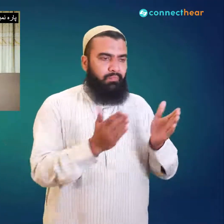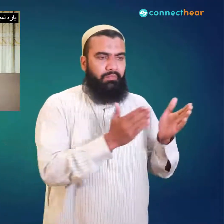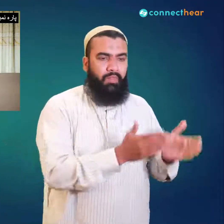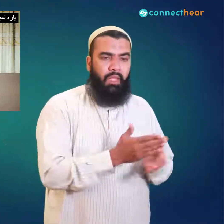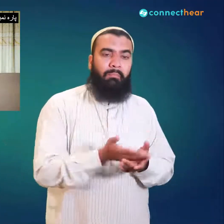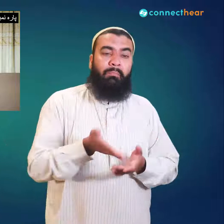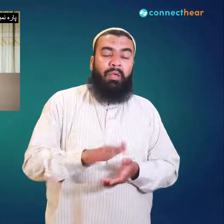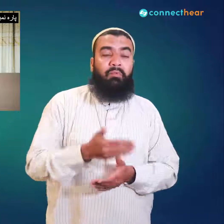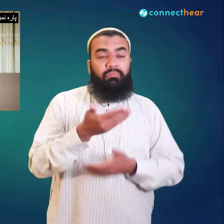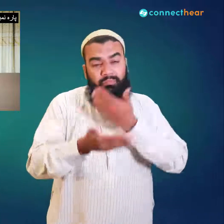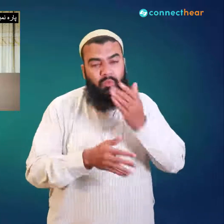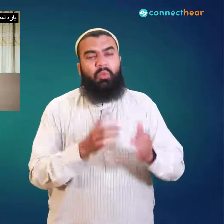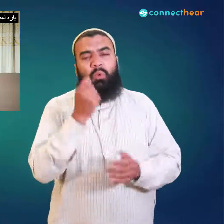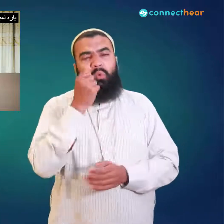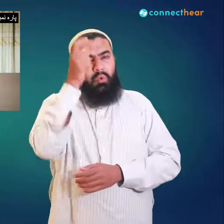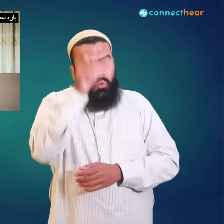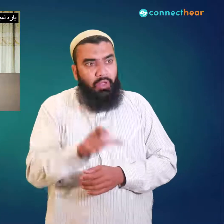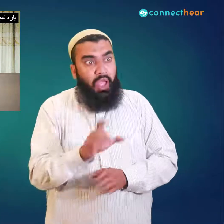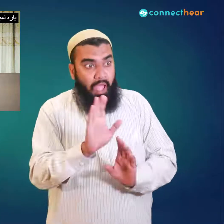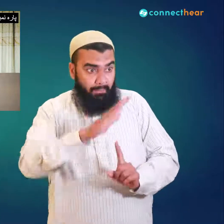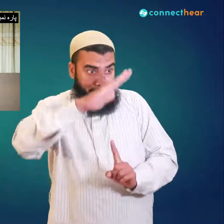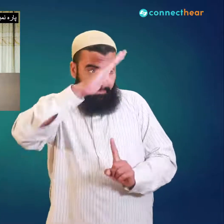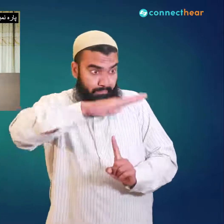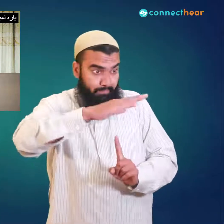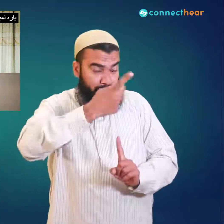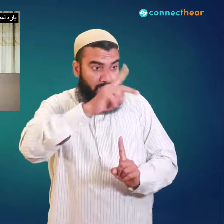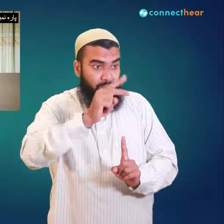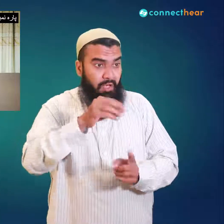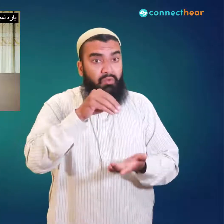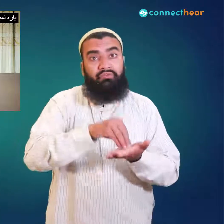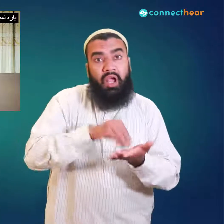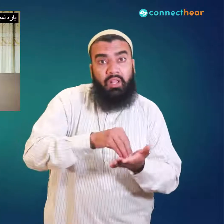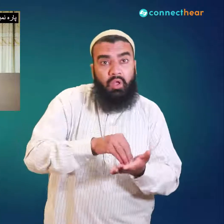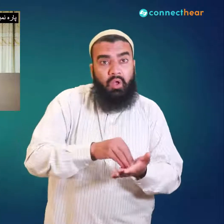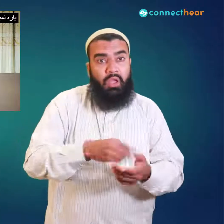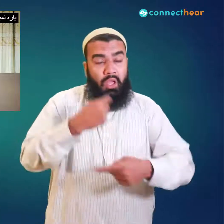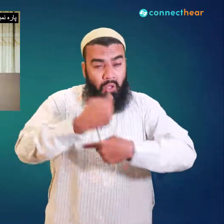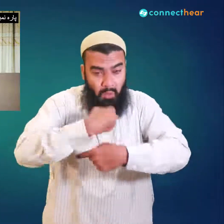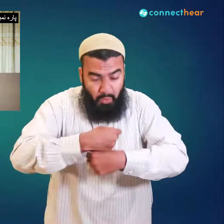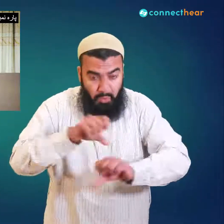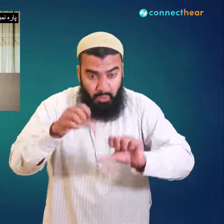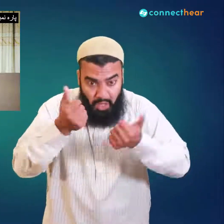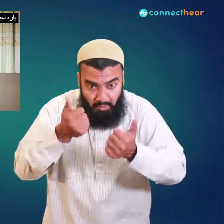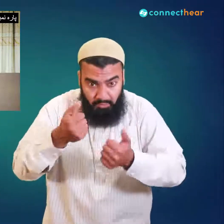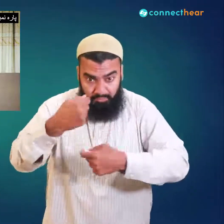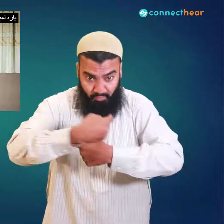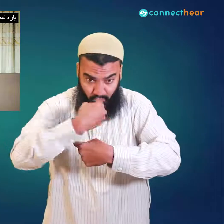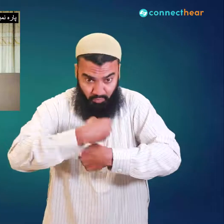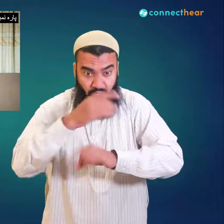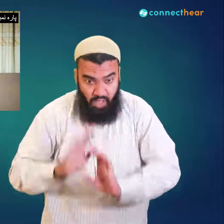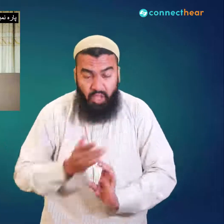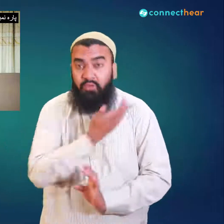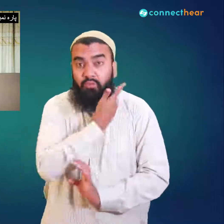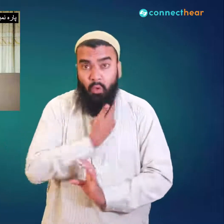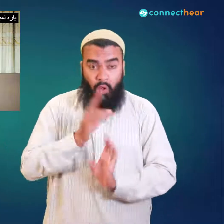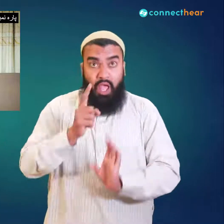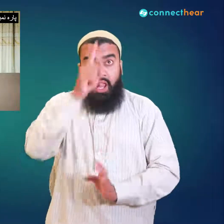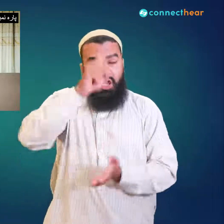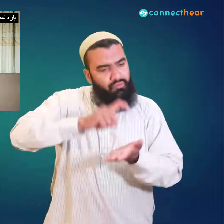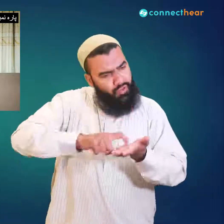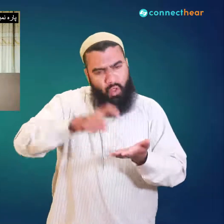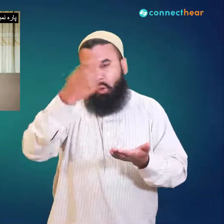آیت نمبر 108 قُلْ يَا أَيُّهَا النَّاسُ قَدْ جَاءَكُمُ الْحَقُّ مِنْ رَبِّكُمْ، اس آیت میں